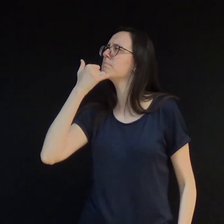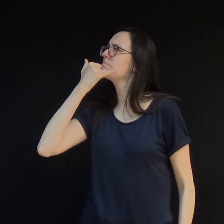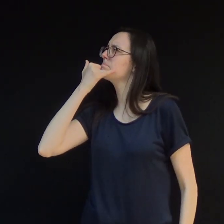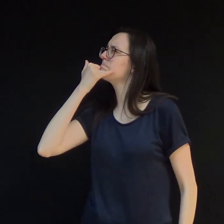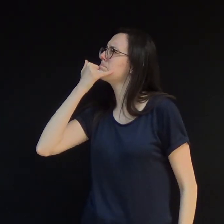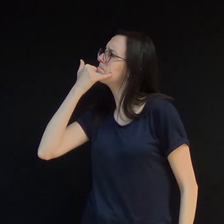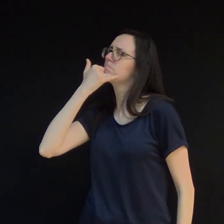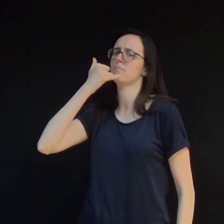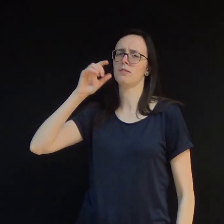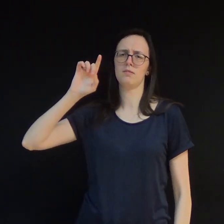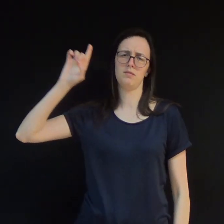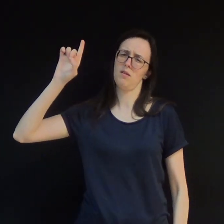benefício